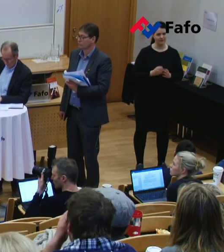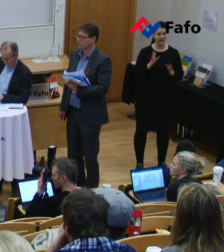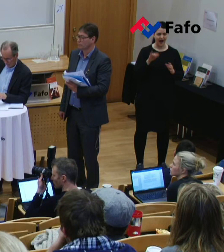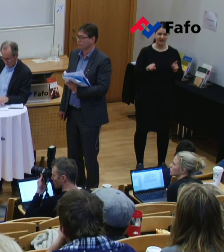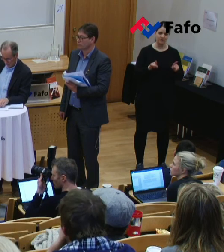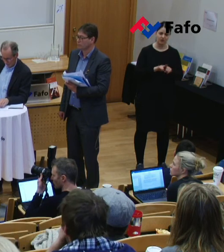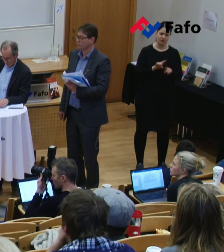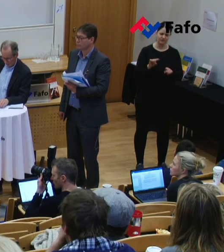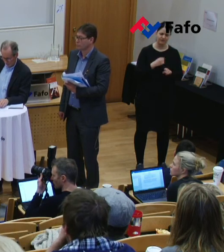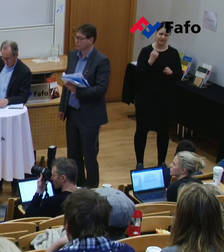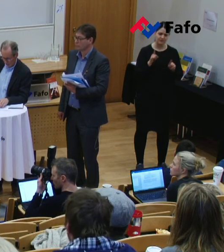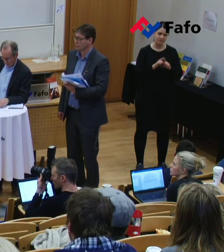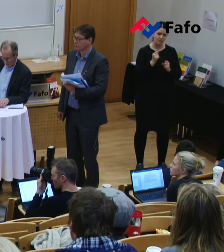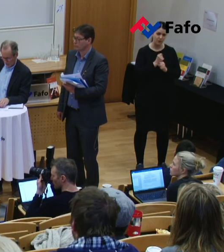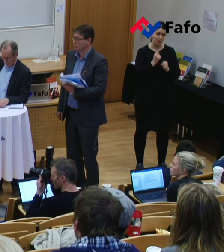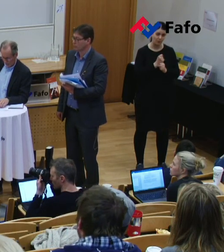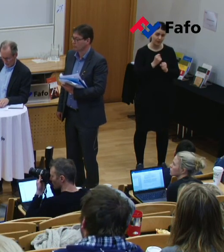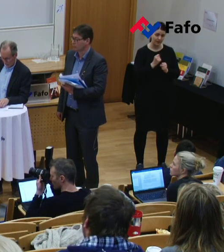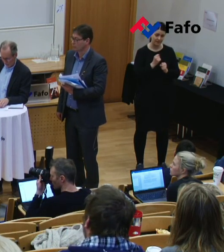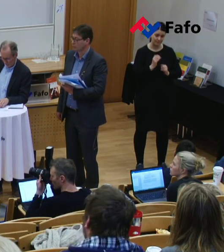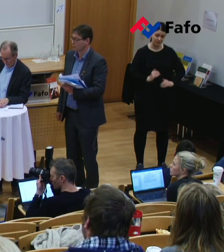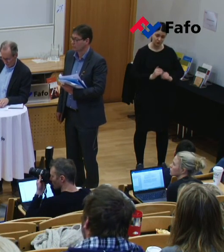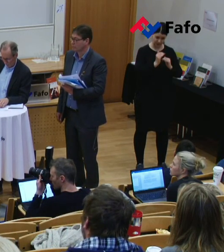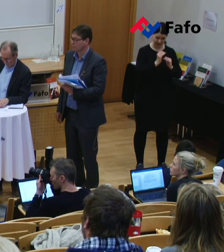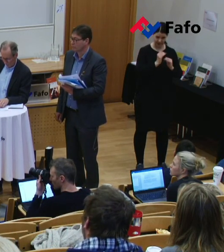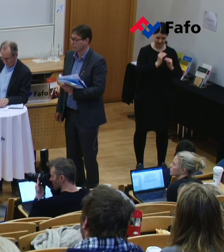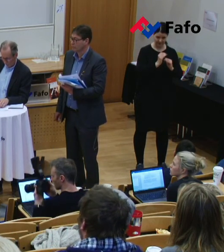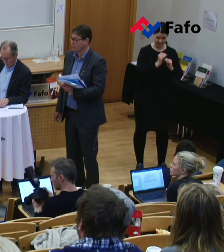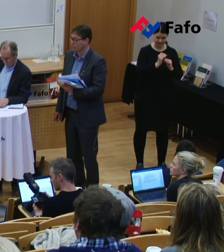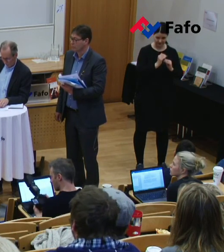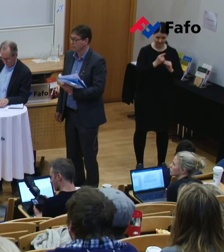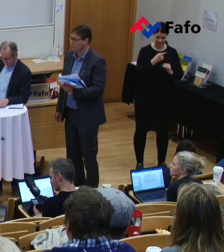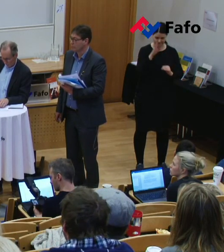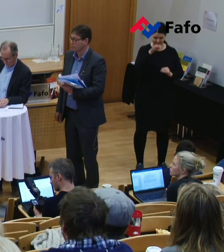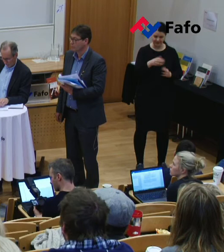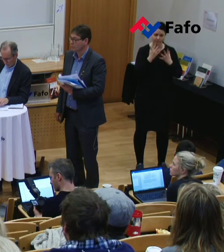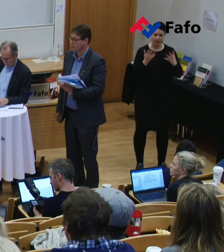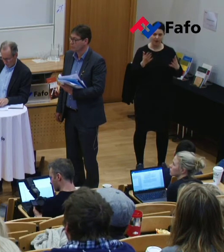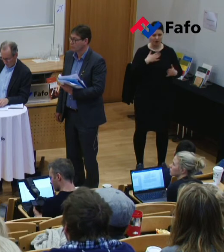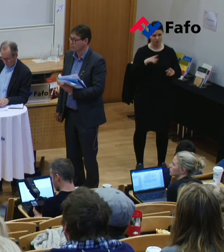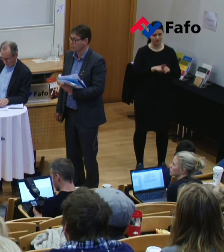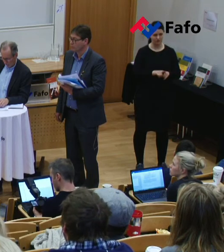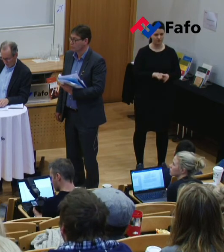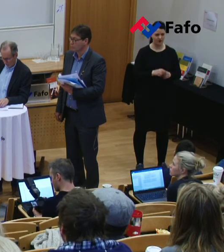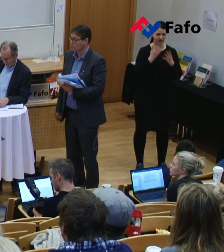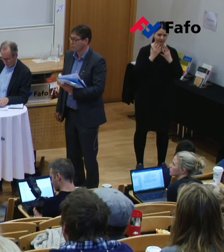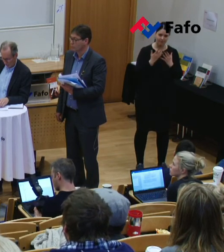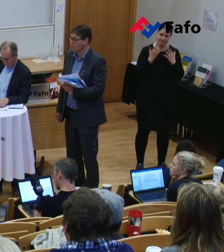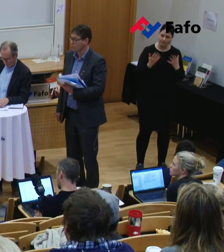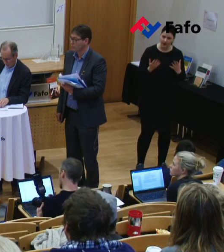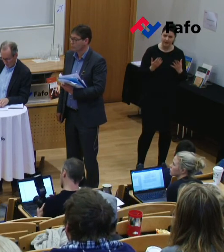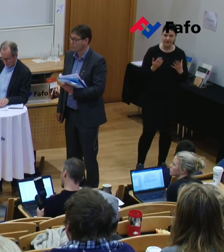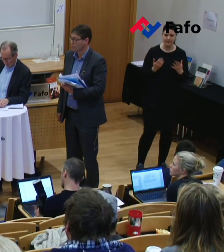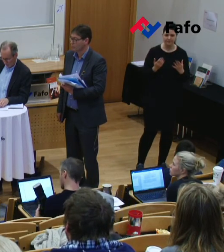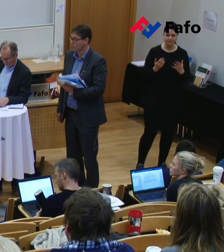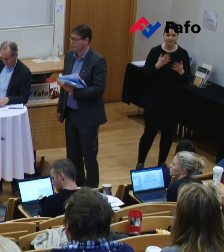som jobber innenfor i hvert fall sosial vet jo at det sånn det for veldig mange. Det veldig mange som det eneste på en